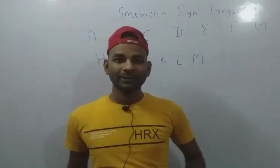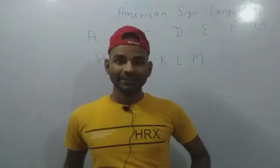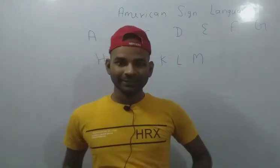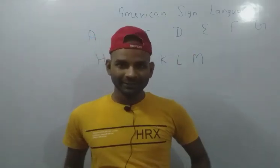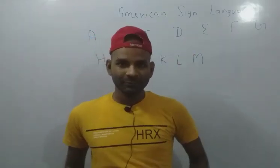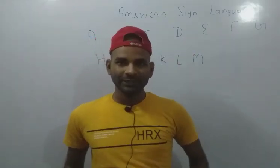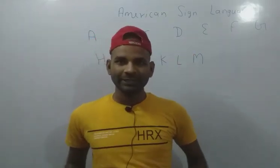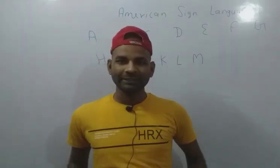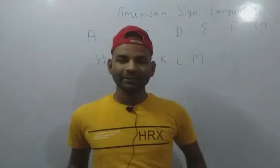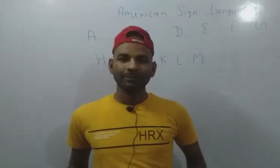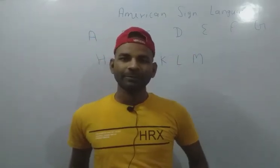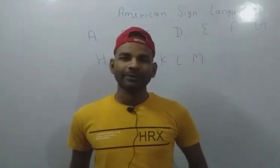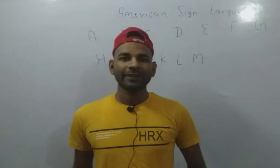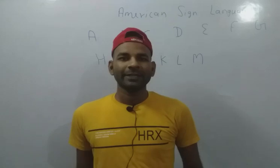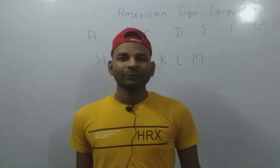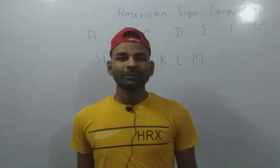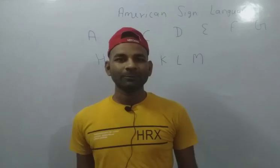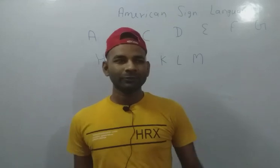कैसे लगा नए नए कपड़े में, तो आप क्या बोलते हैं।